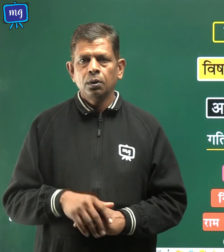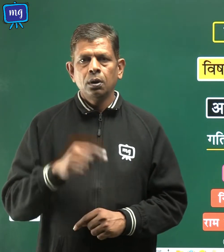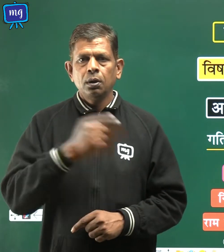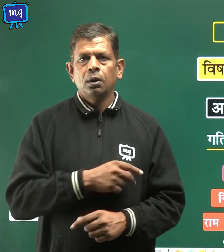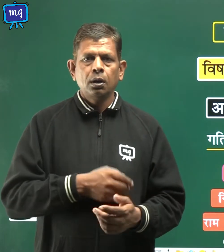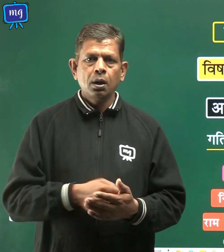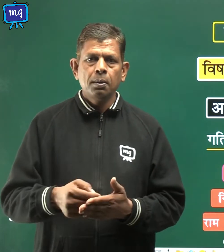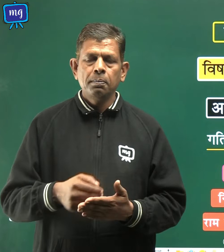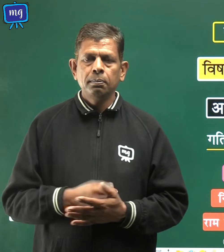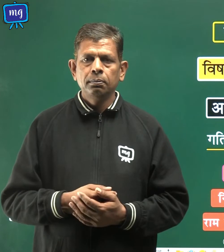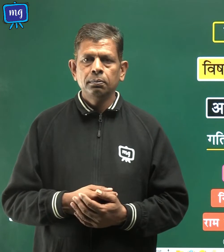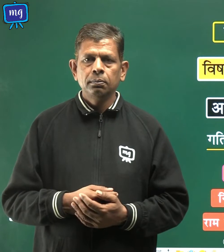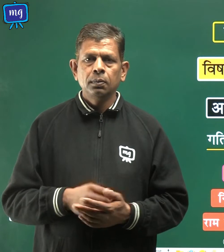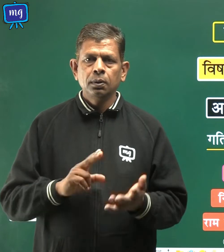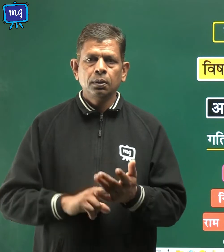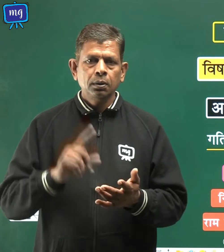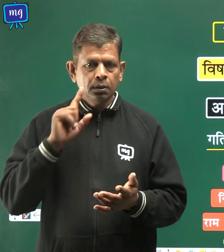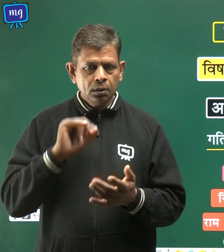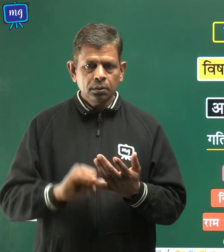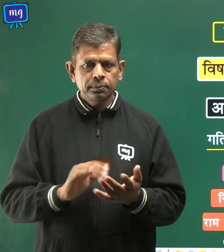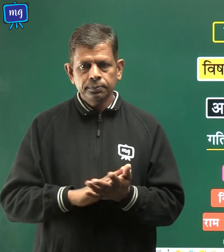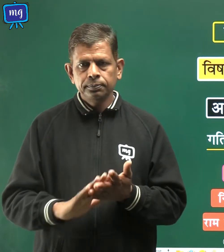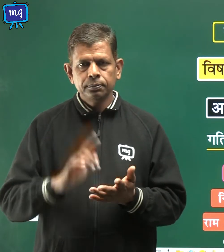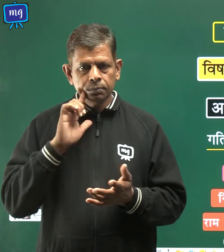मेरा नाम निशी अरोड़ा है